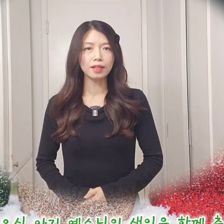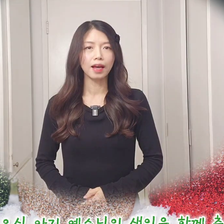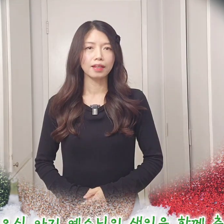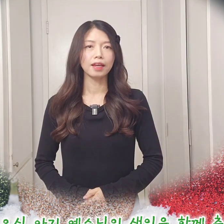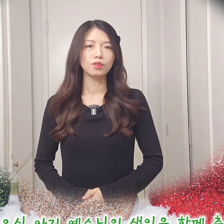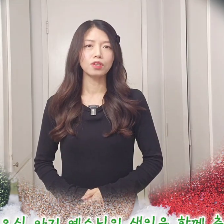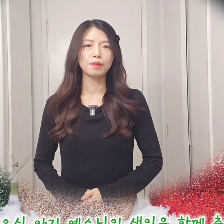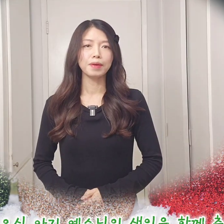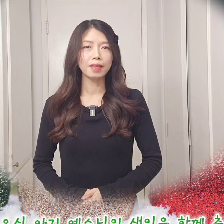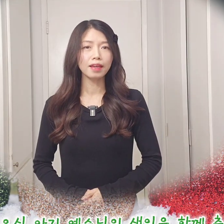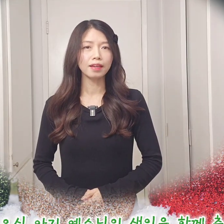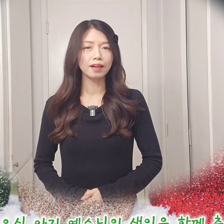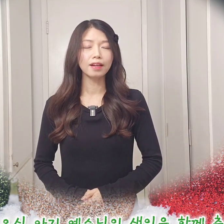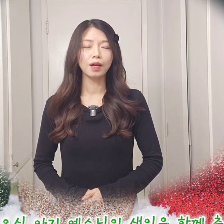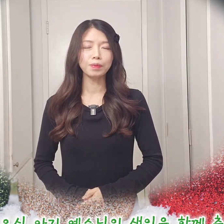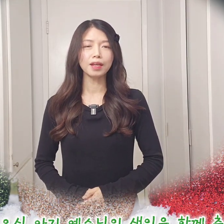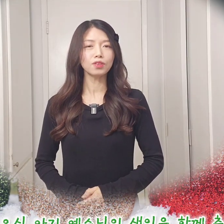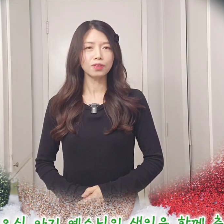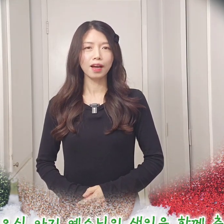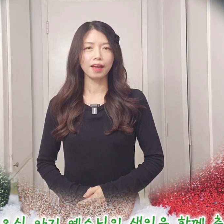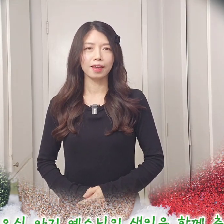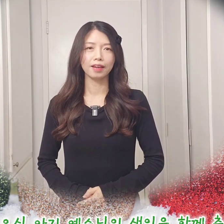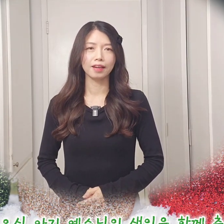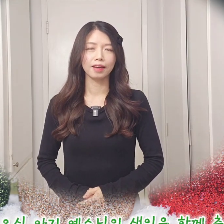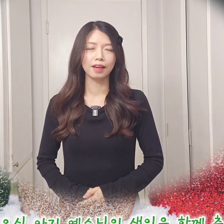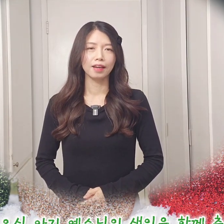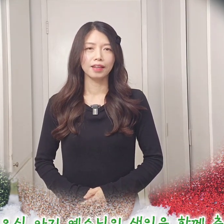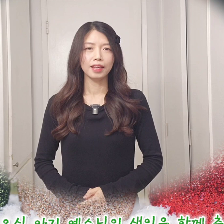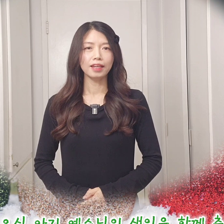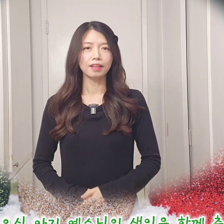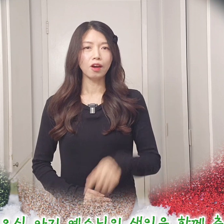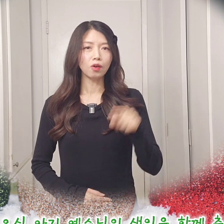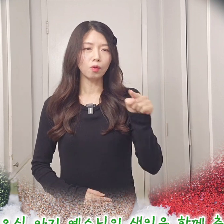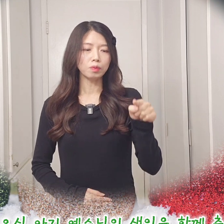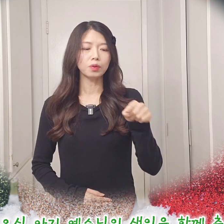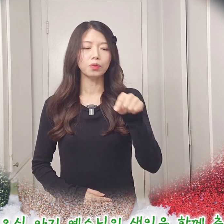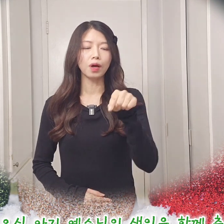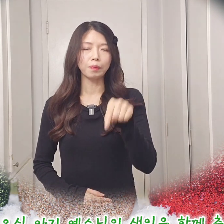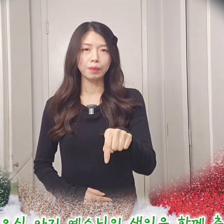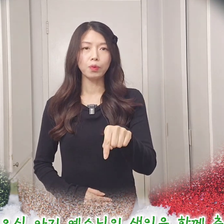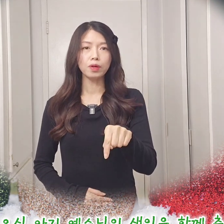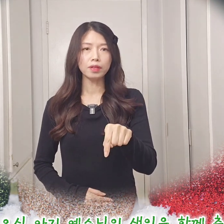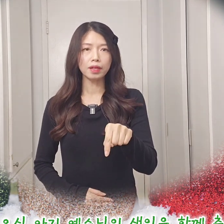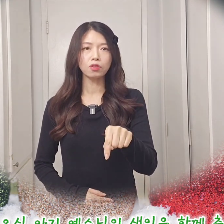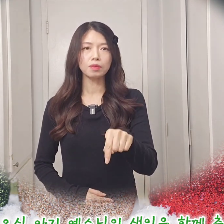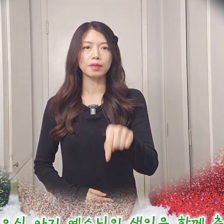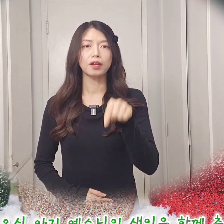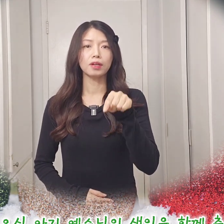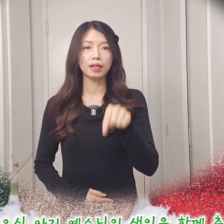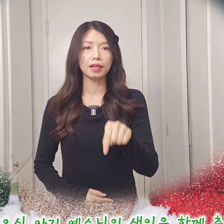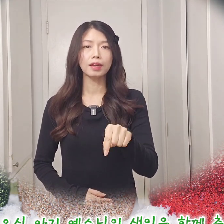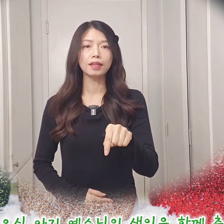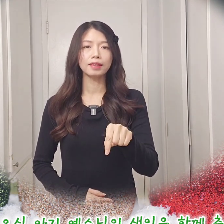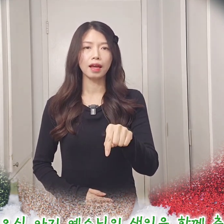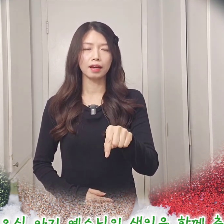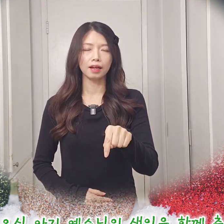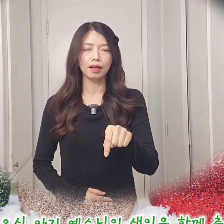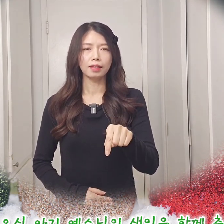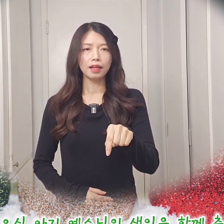아기 예수님의 생일을 함께 축하해. 이는요, 검지로 앞에 포인팅 해주시면 돼요. 이 땅. 땅이라고